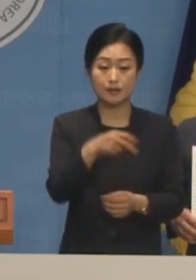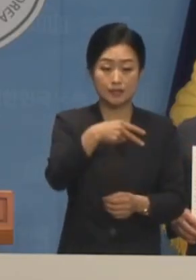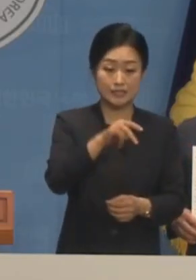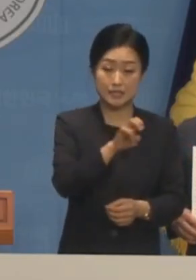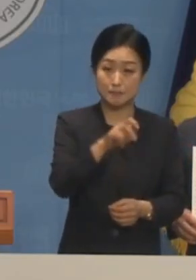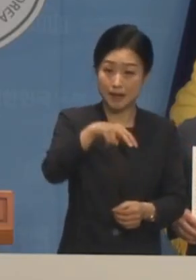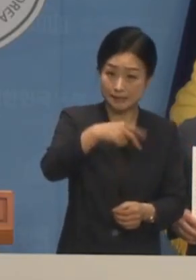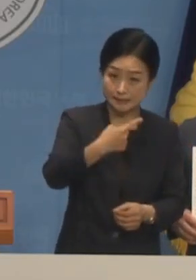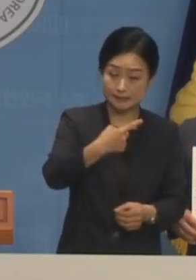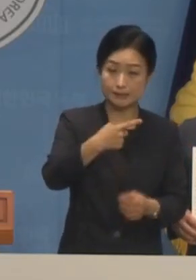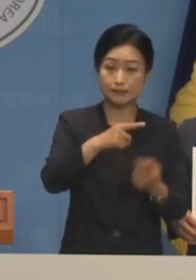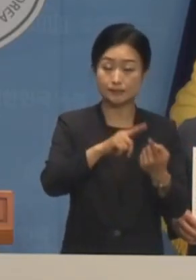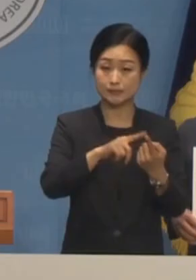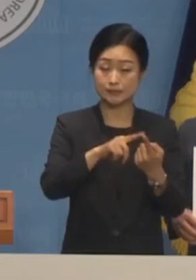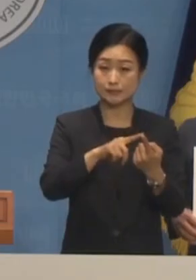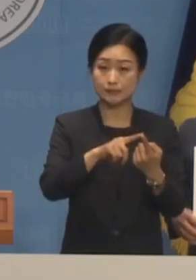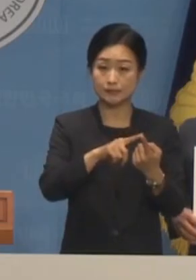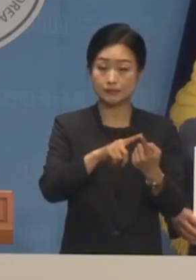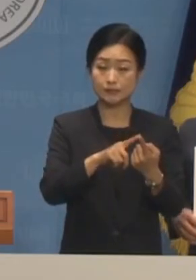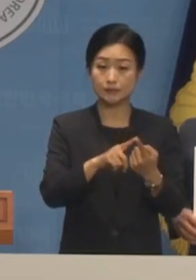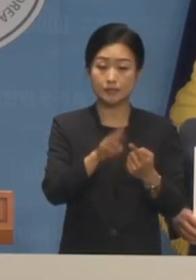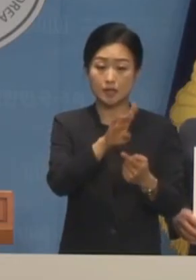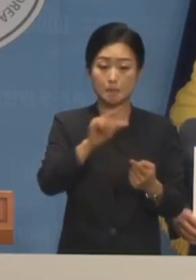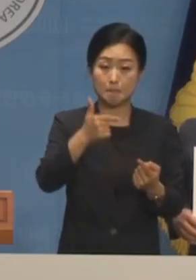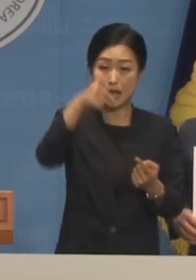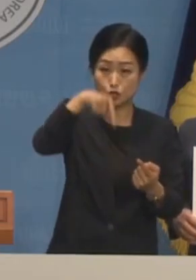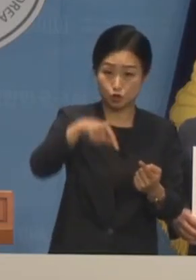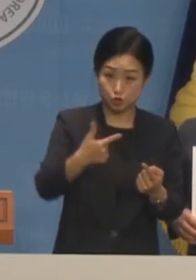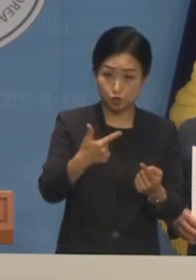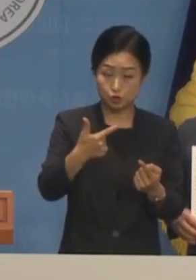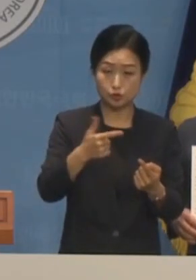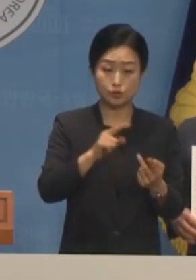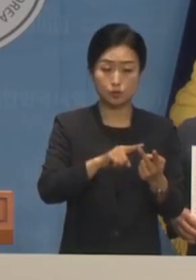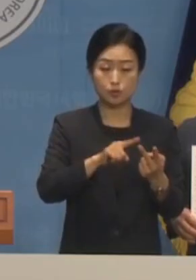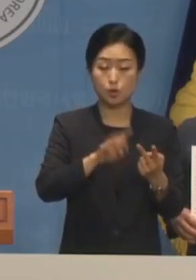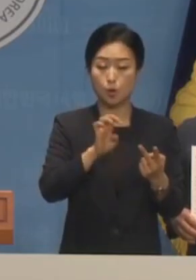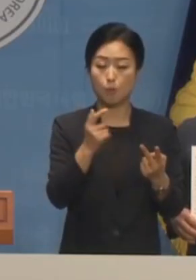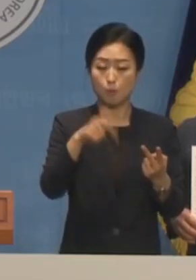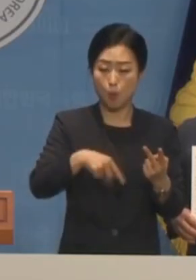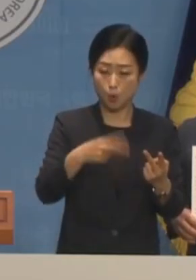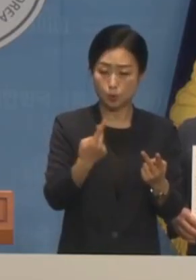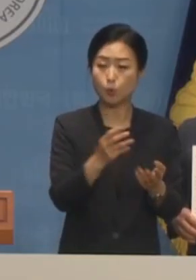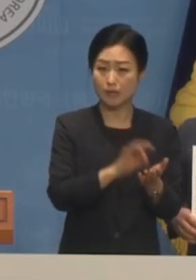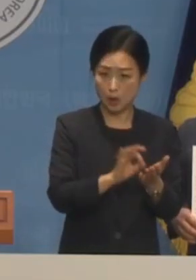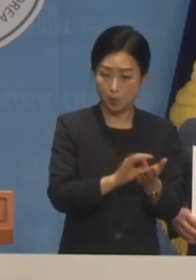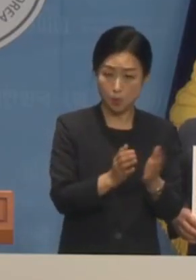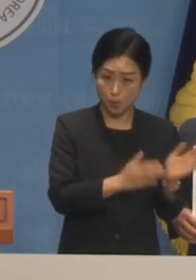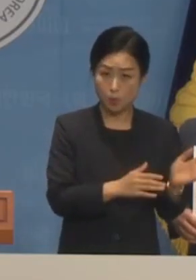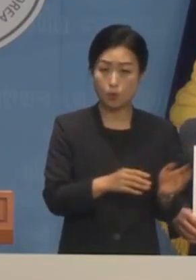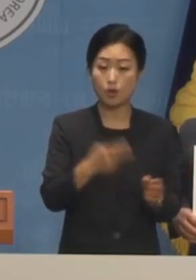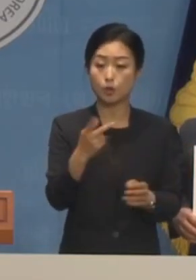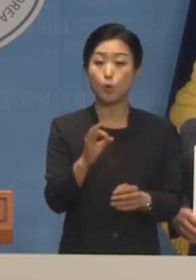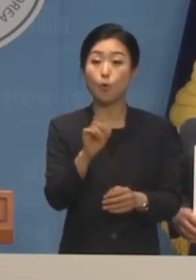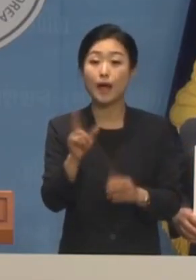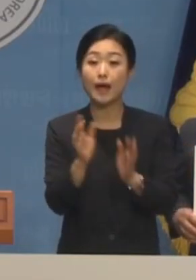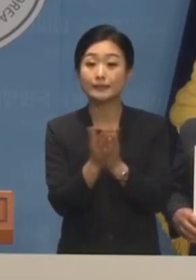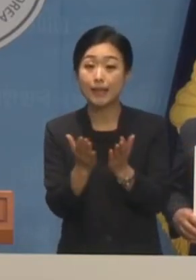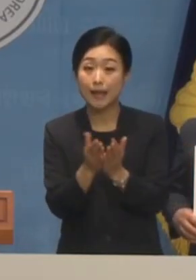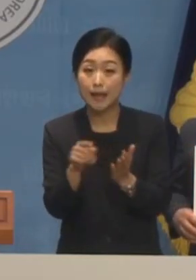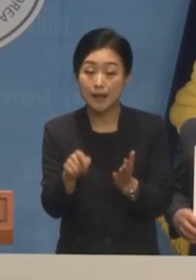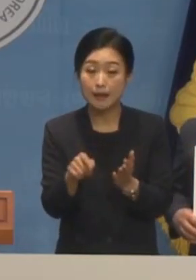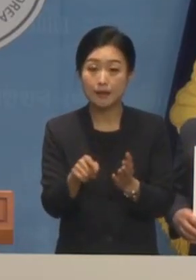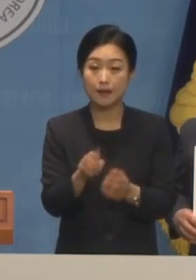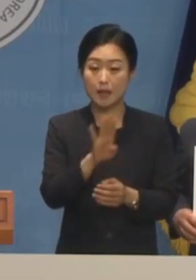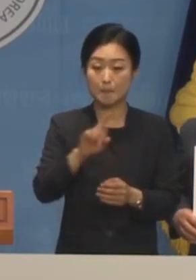한국사 교과서는 반군과 반란 복도라는 표현을 사용하였고 동화 출판사는